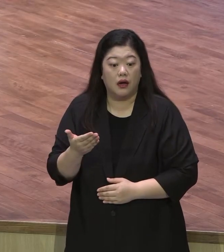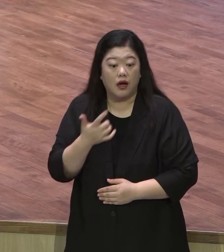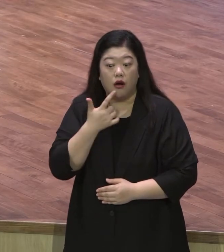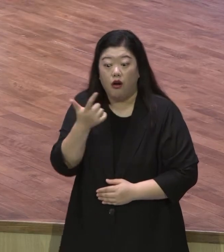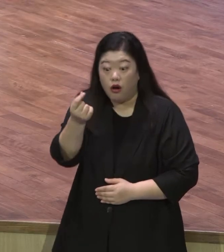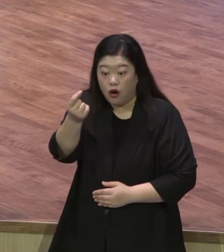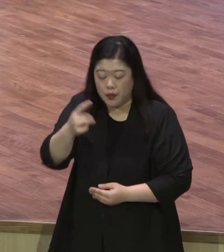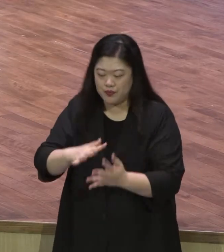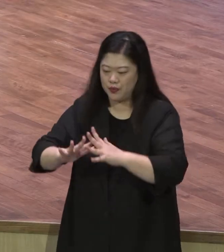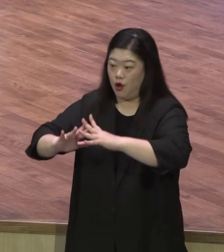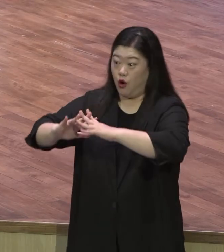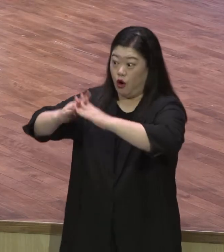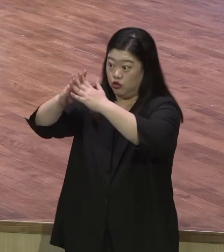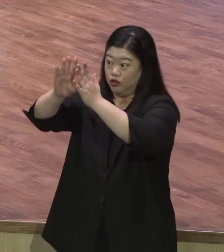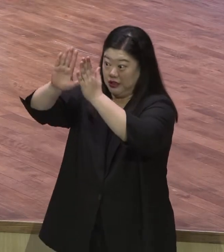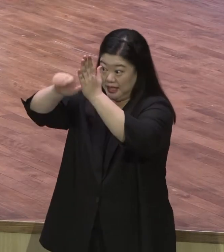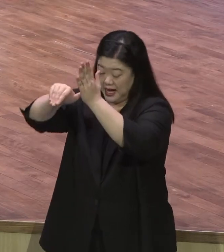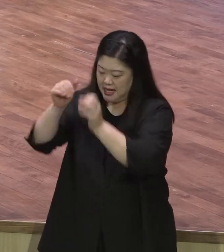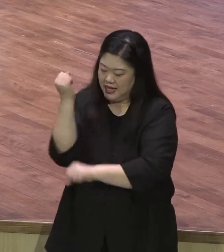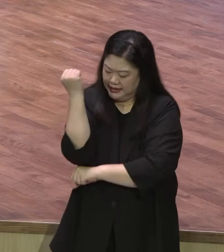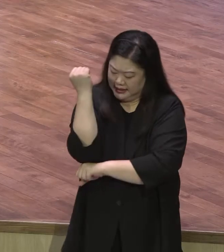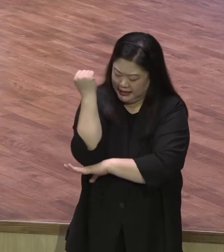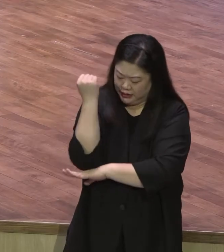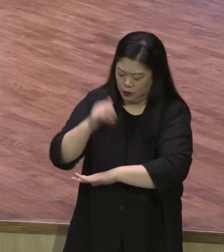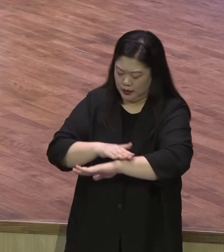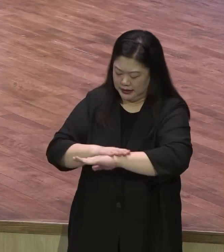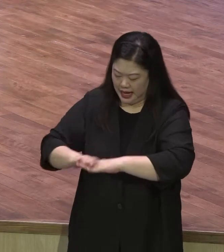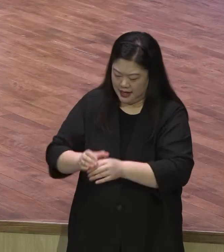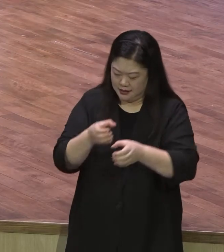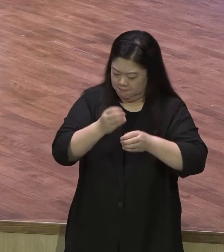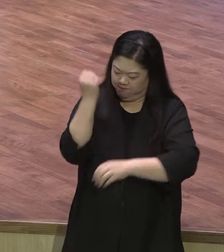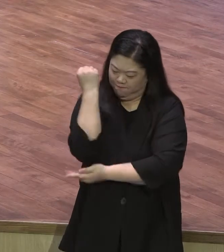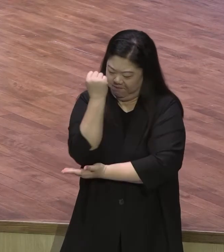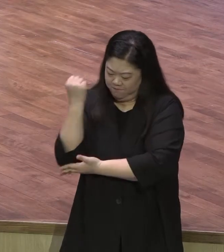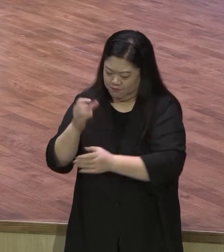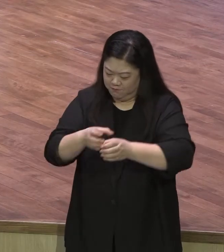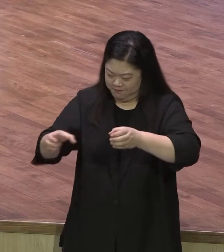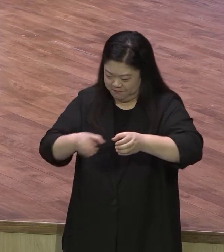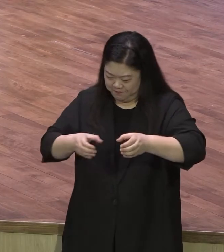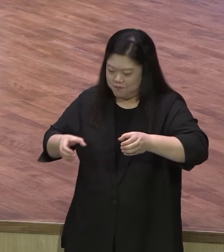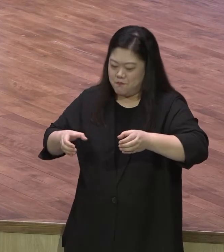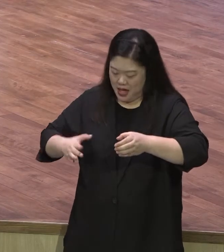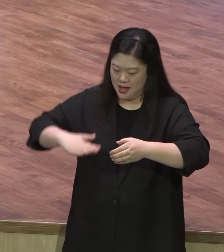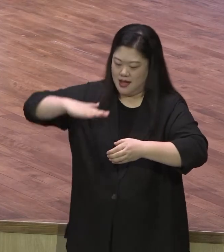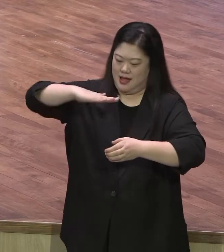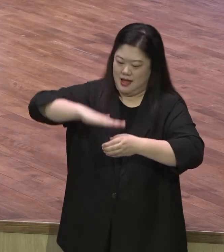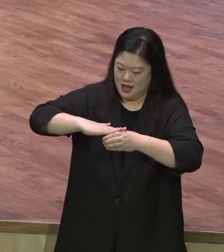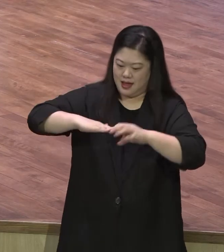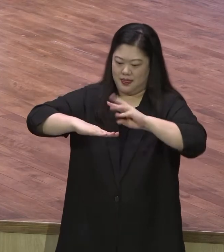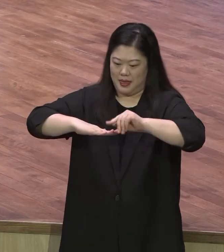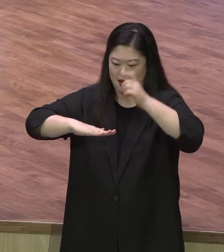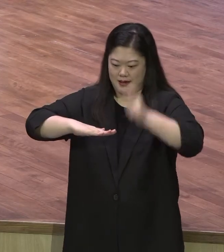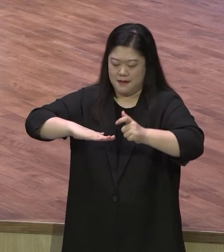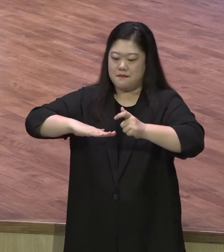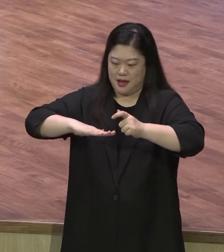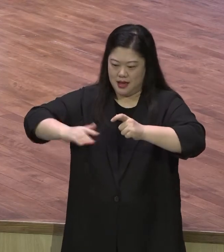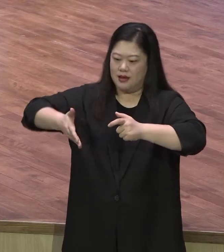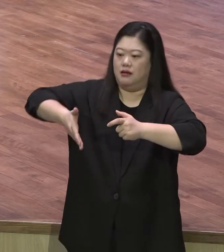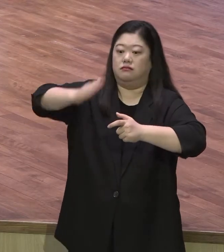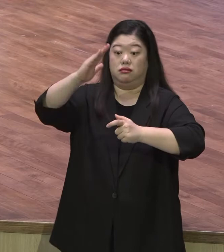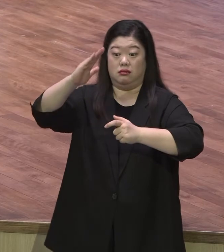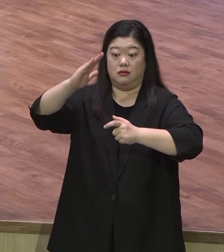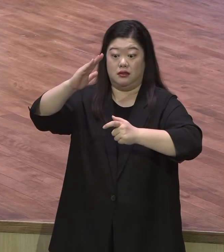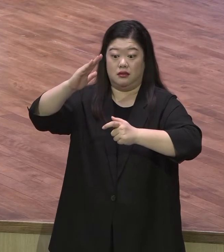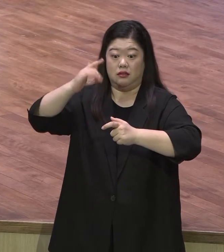가지고 집을 짓고 있죠. 인생의 집을 끝으로 보면 예수 믿는 사람이나 안 믿는 사람이나